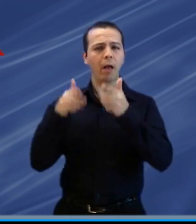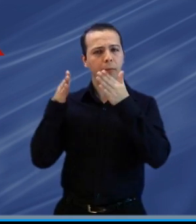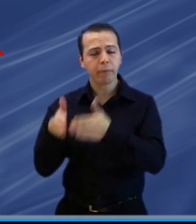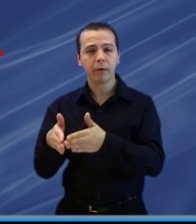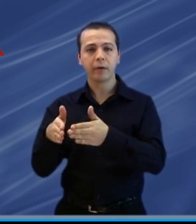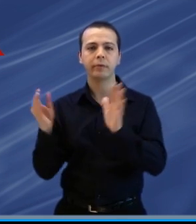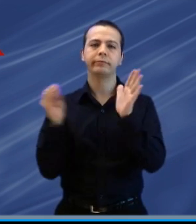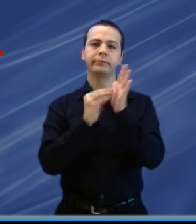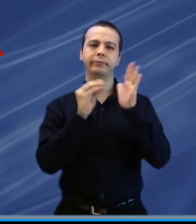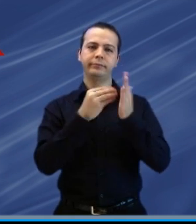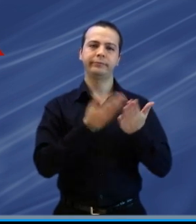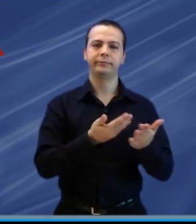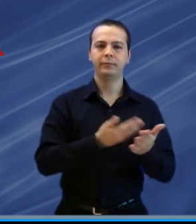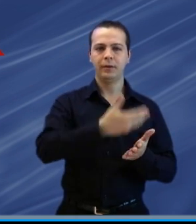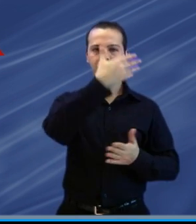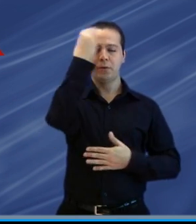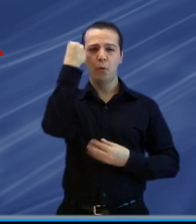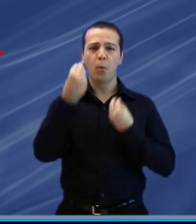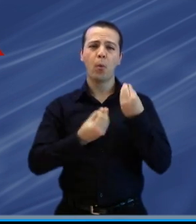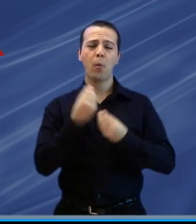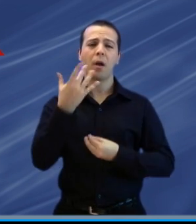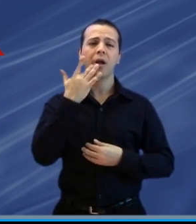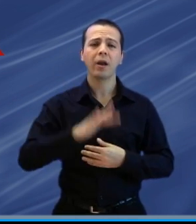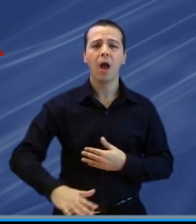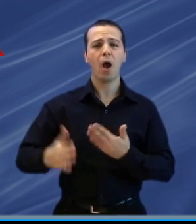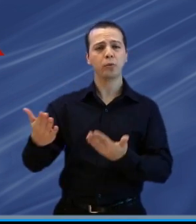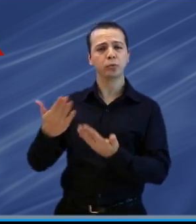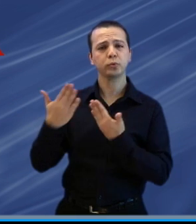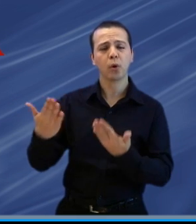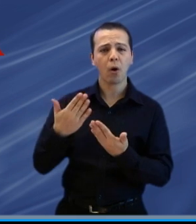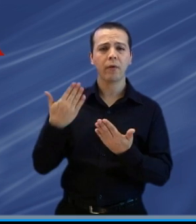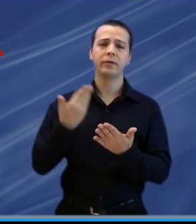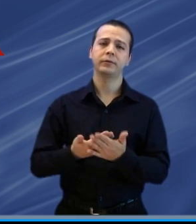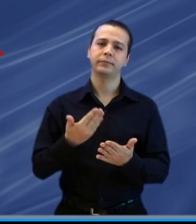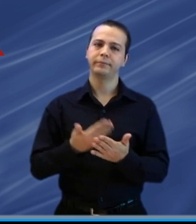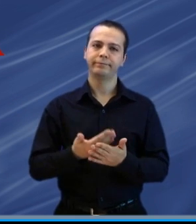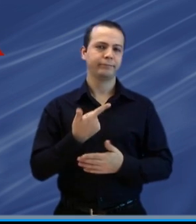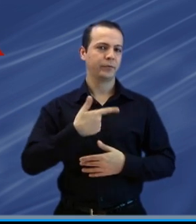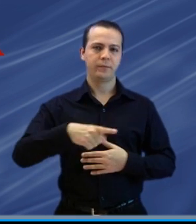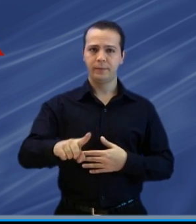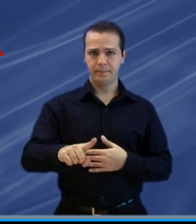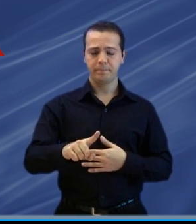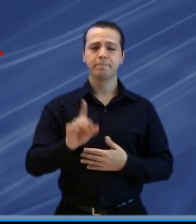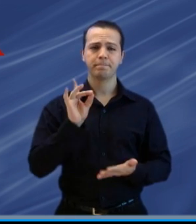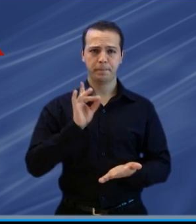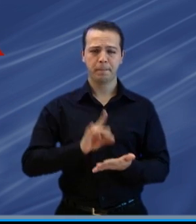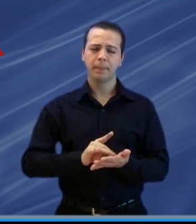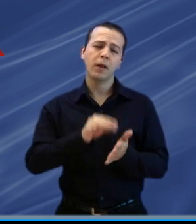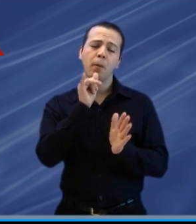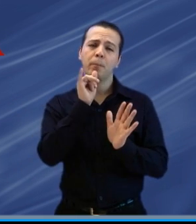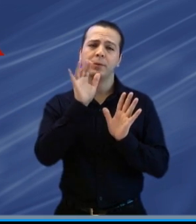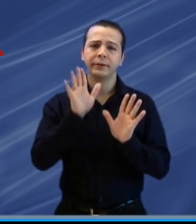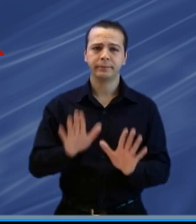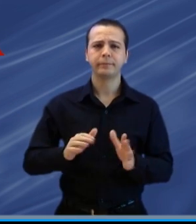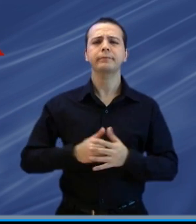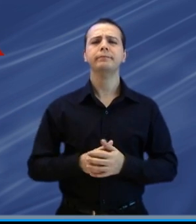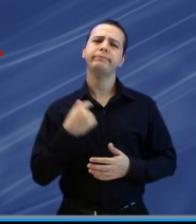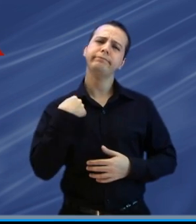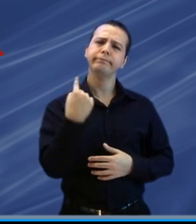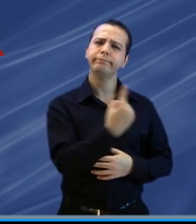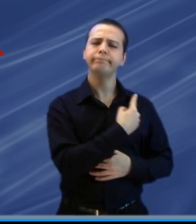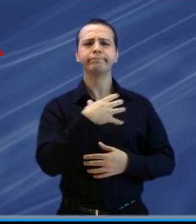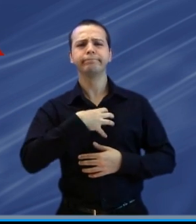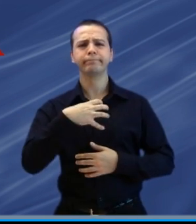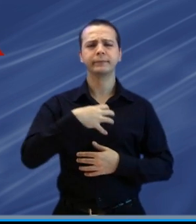inclusão dessas crianças, desses jovens, desses adolescentes. Ao haver por exemplo,